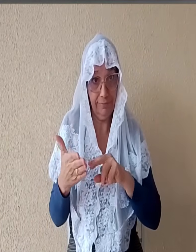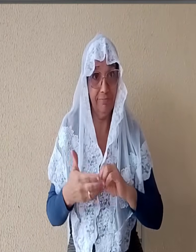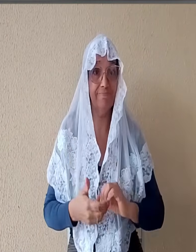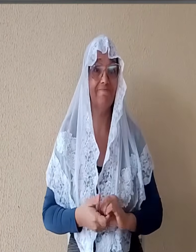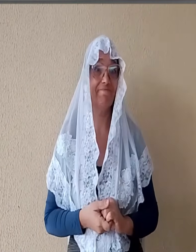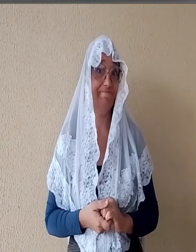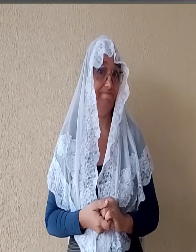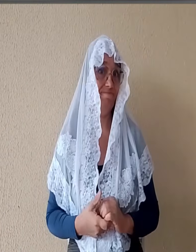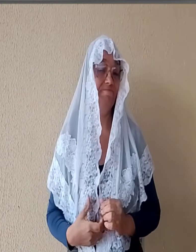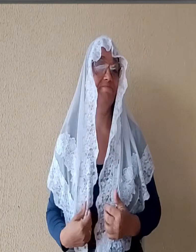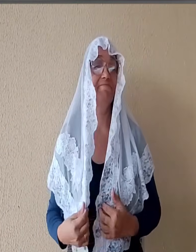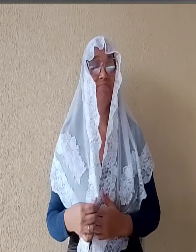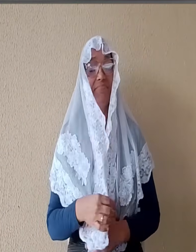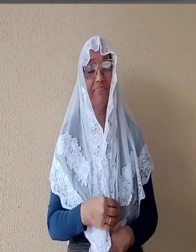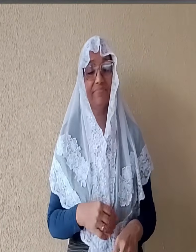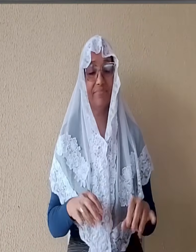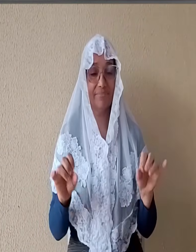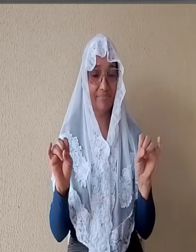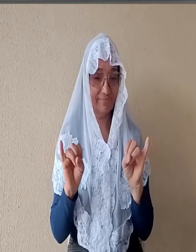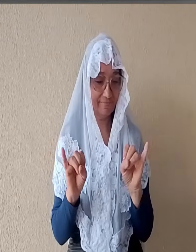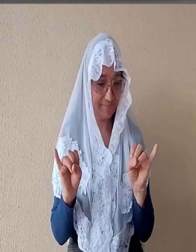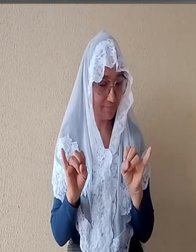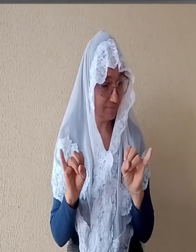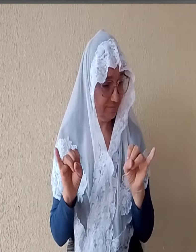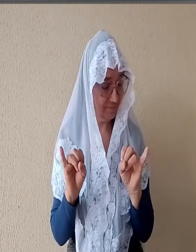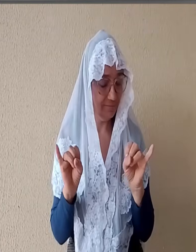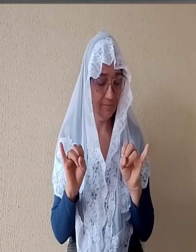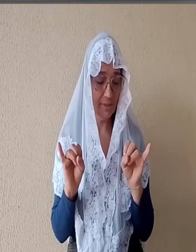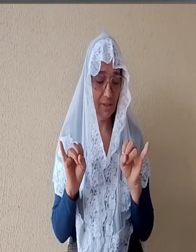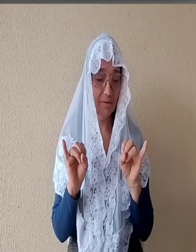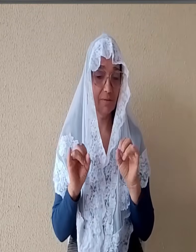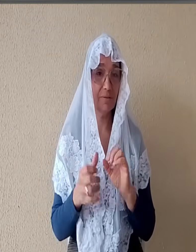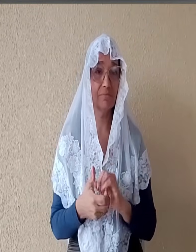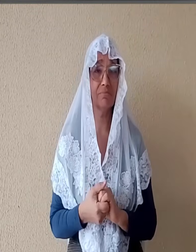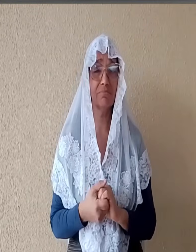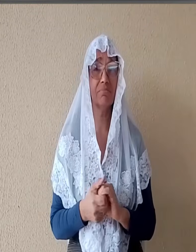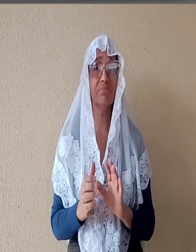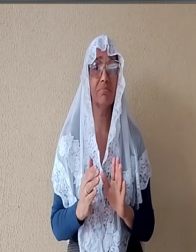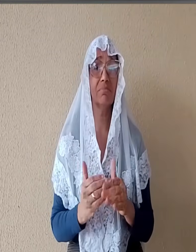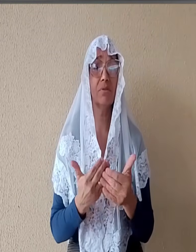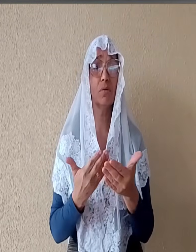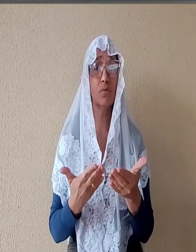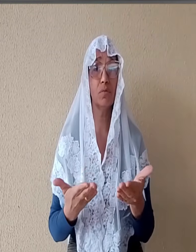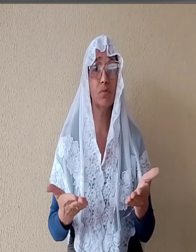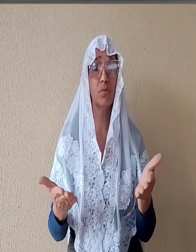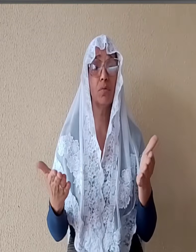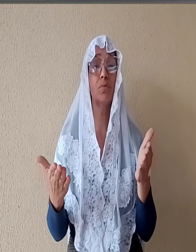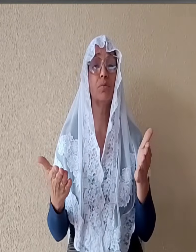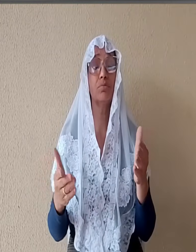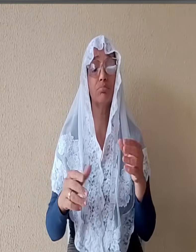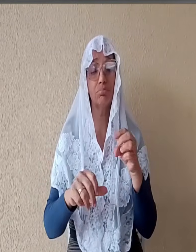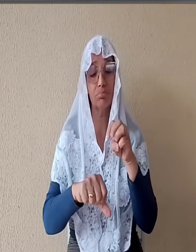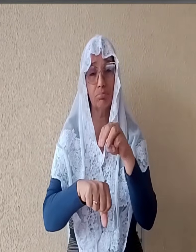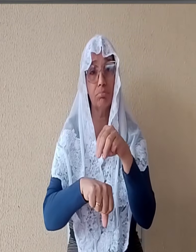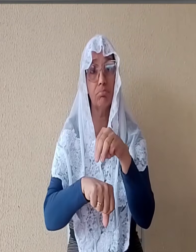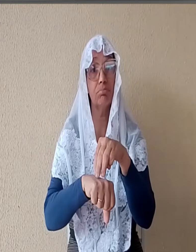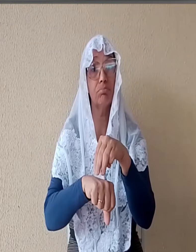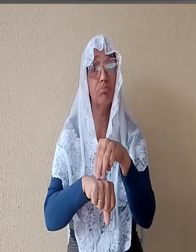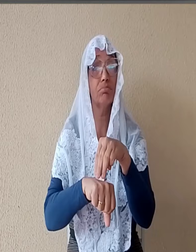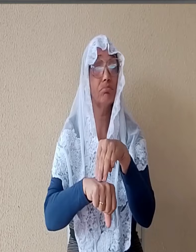essa palavra. Já sabe disso. Por quê, irmão? Aquele que falou que tinha